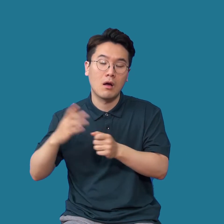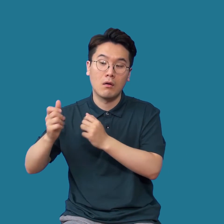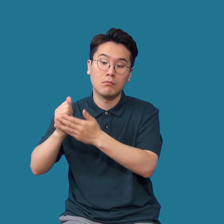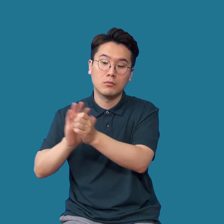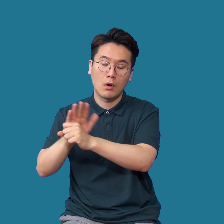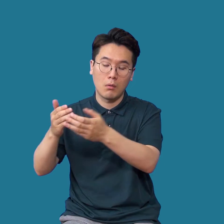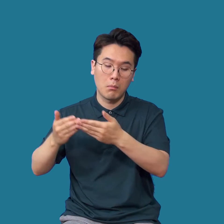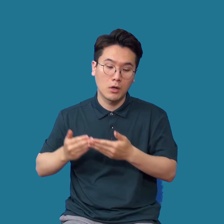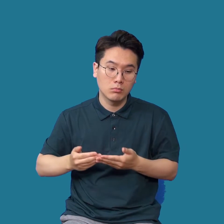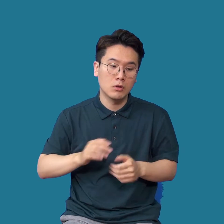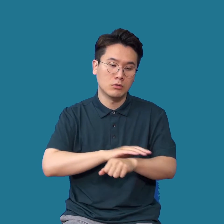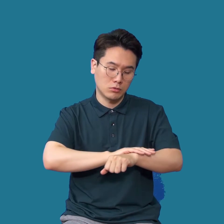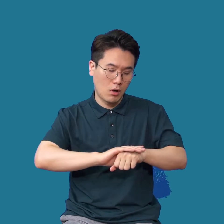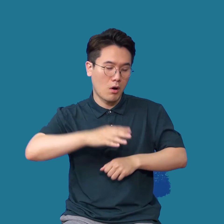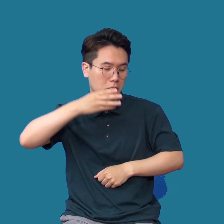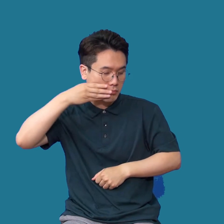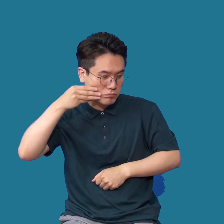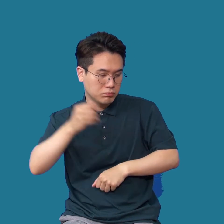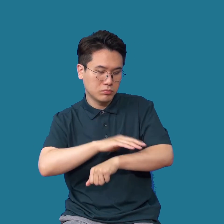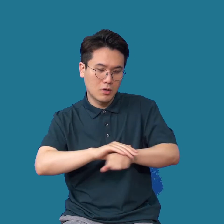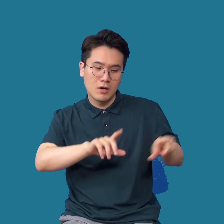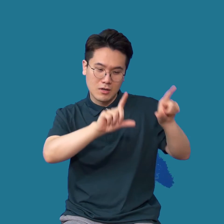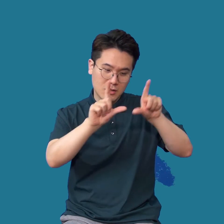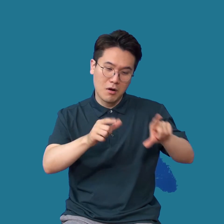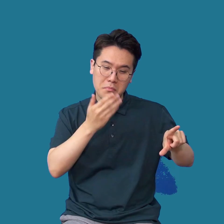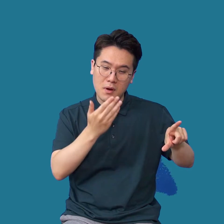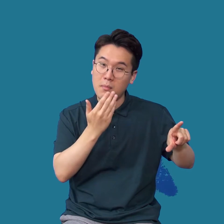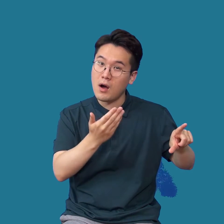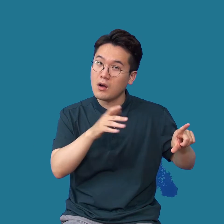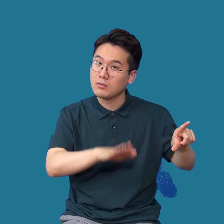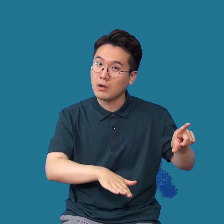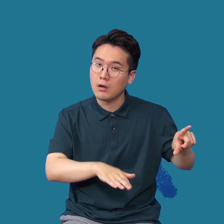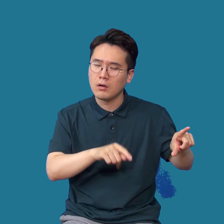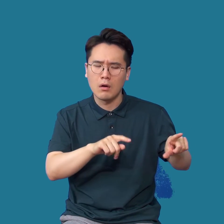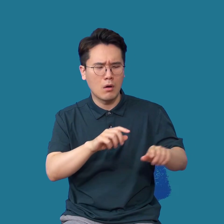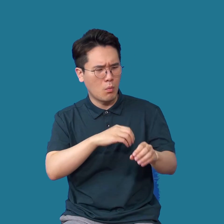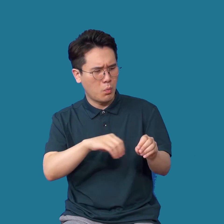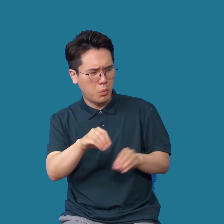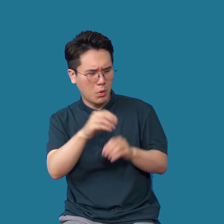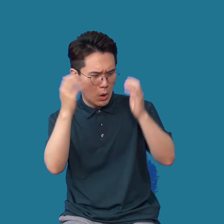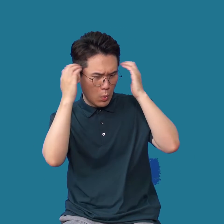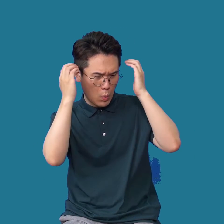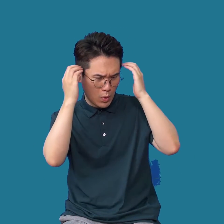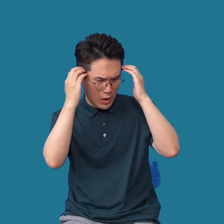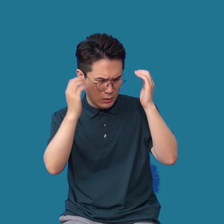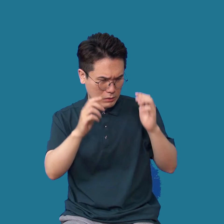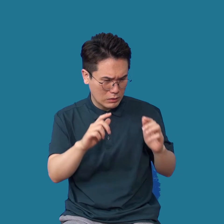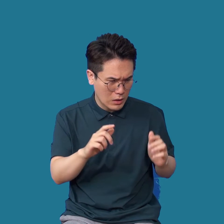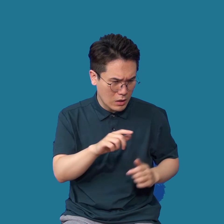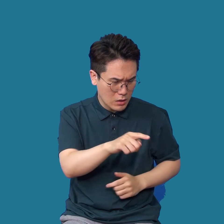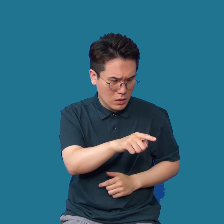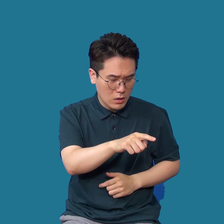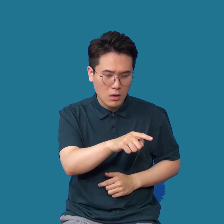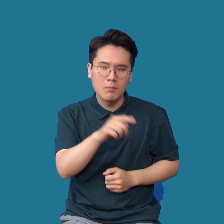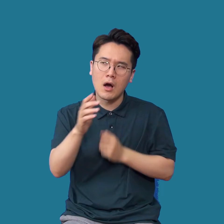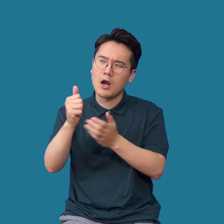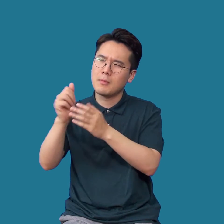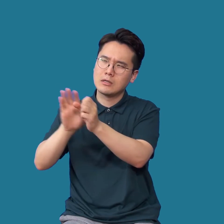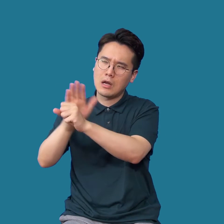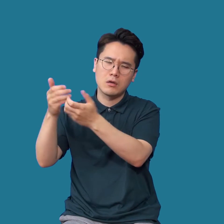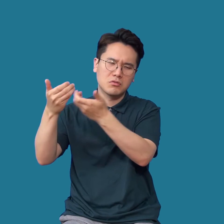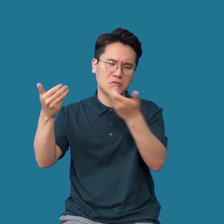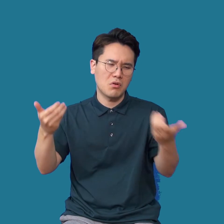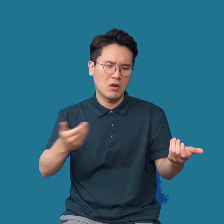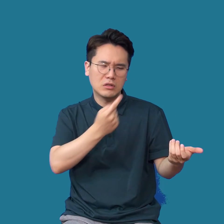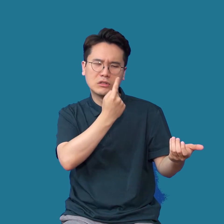그게 아니고 고난을 당하고 있다면 하나님의 사랑을 받지 못하고 하나님 사랑에서 끊어진 증거입니다.